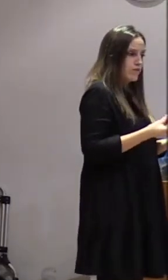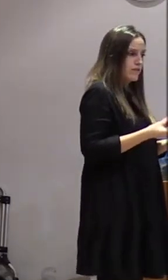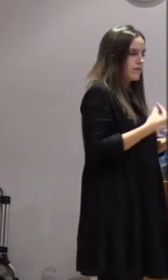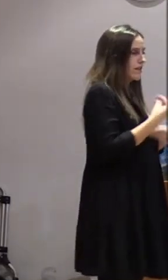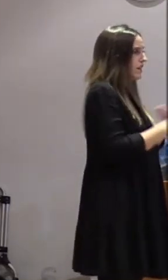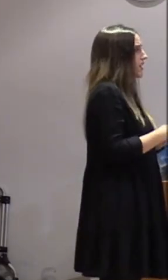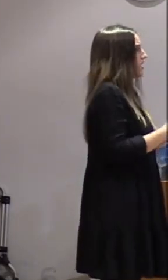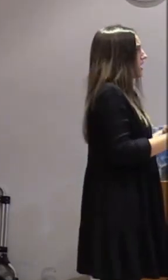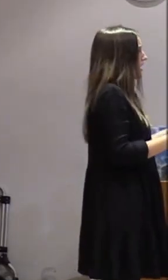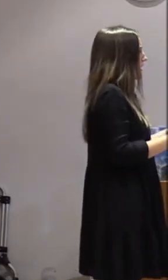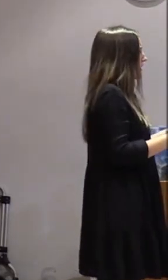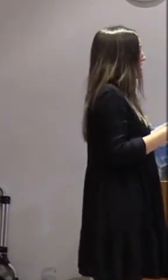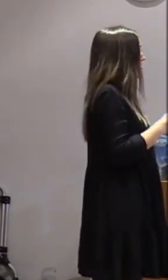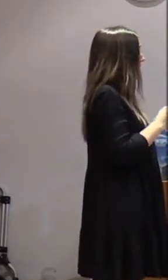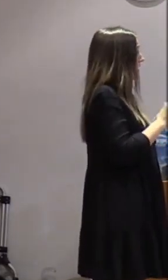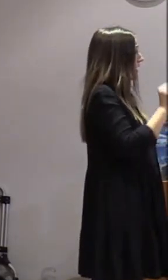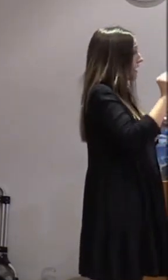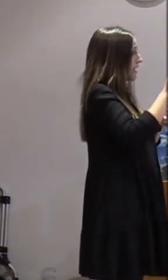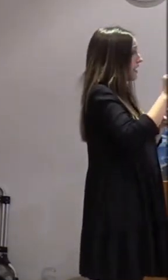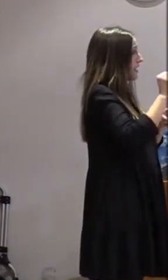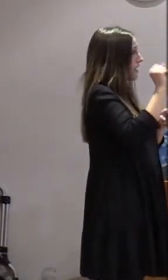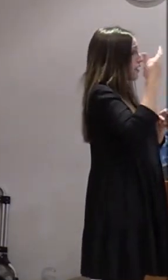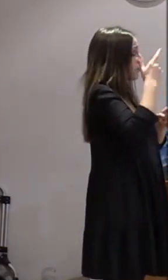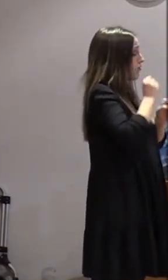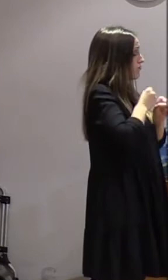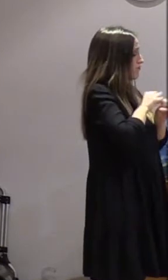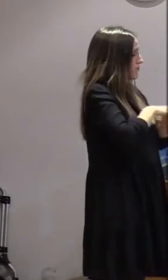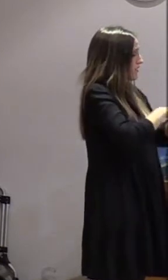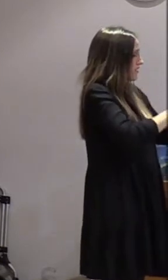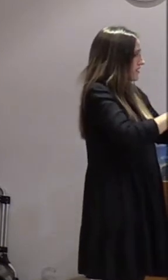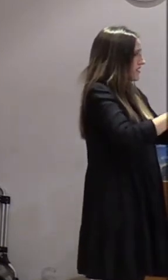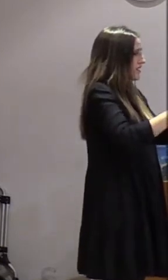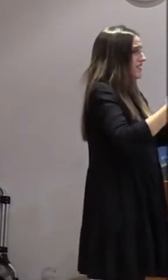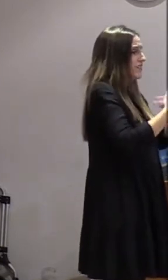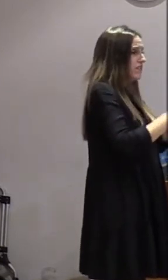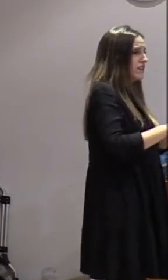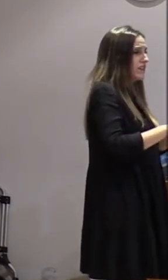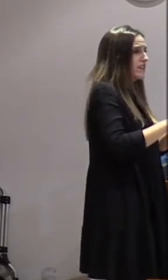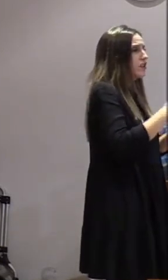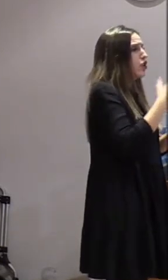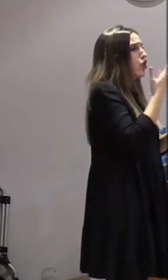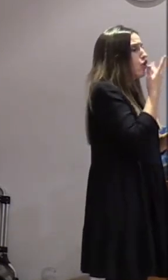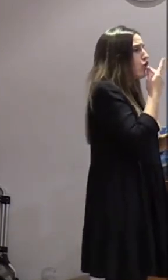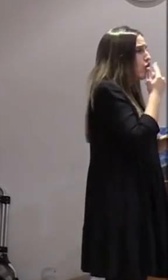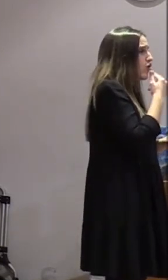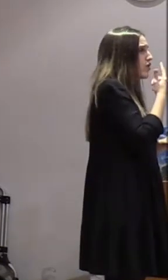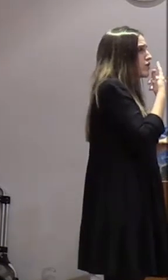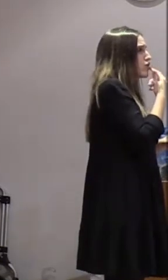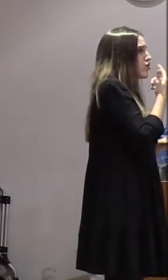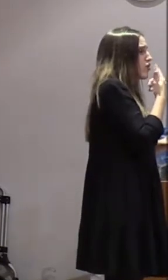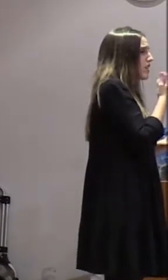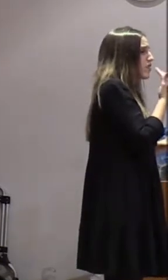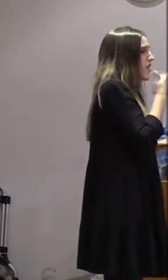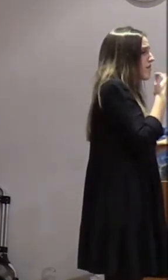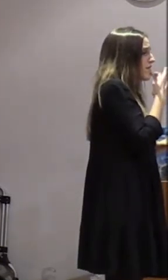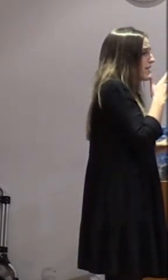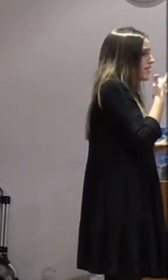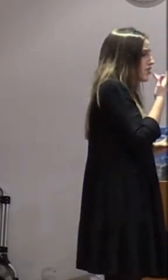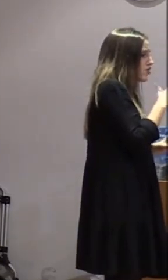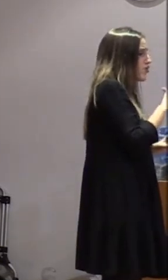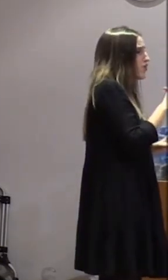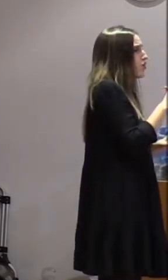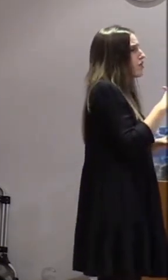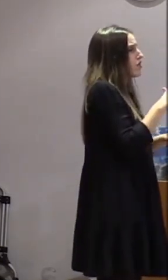hacen que la dispersión de la luz sea distinta, que los colores rojizos, anaranjados, amarillos, los típicos colores